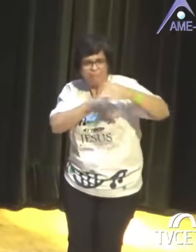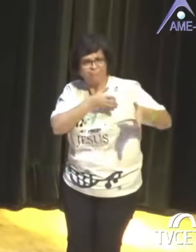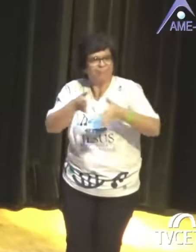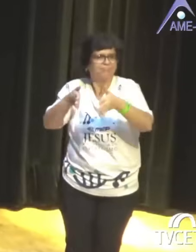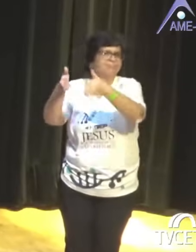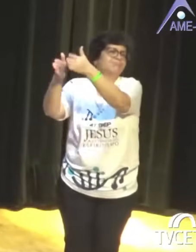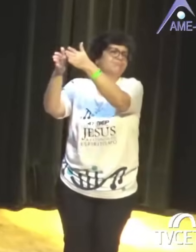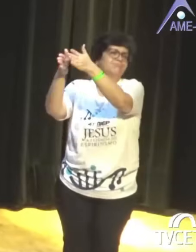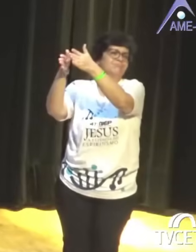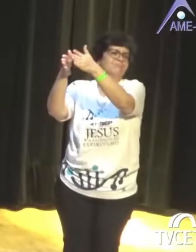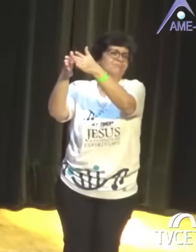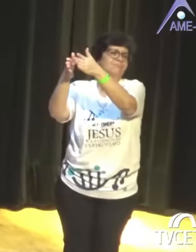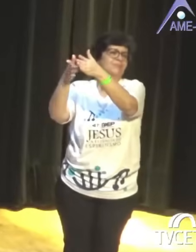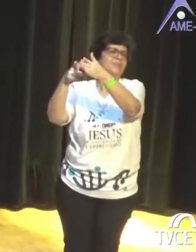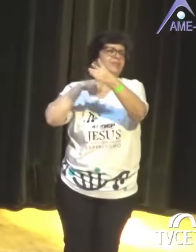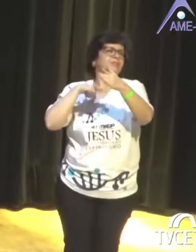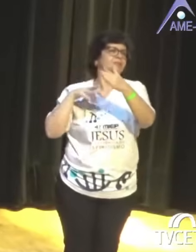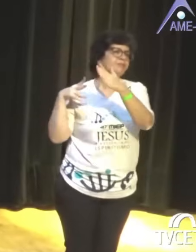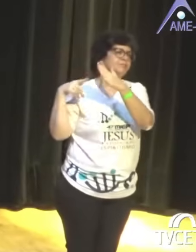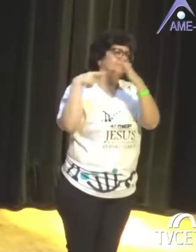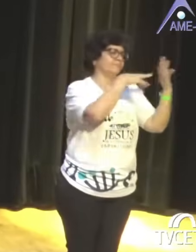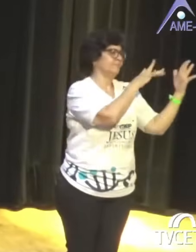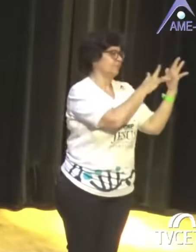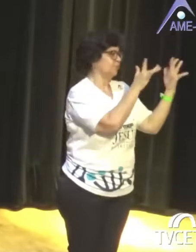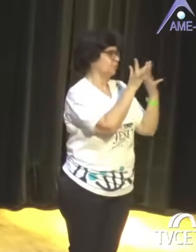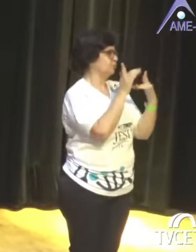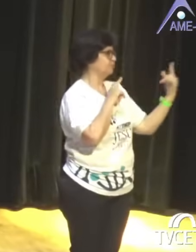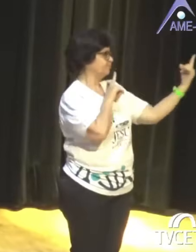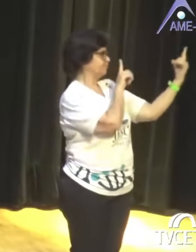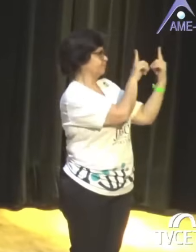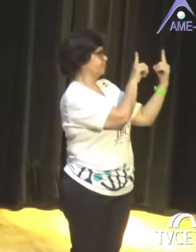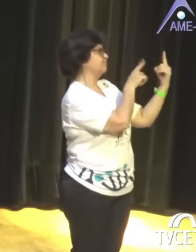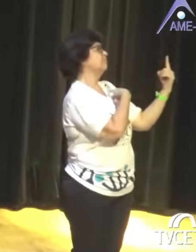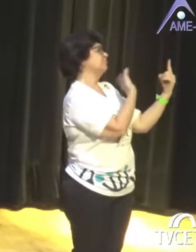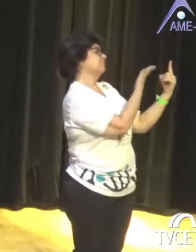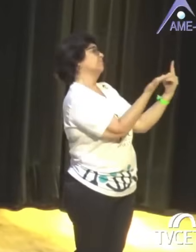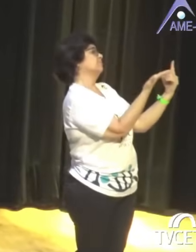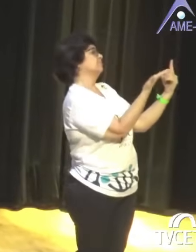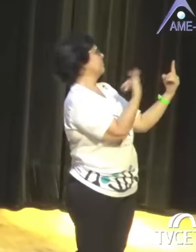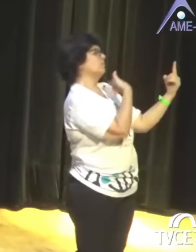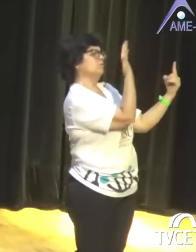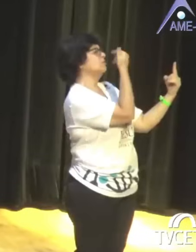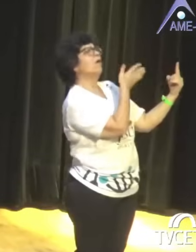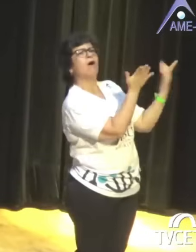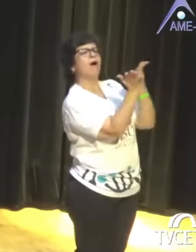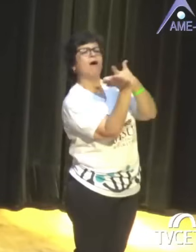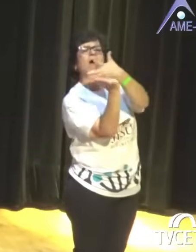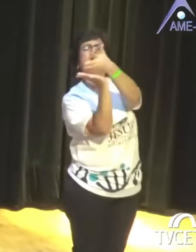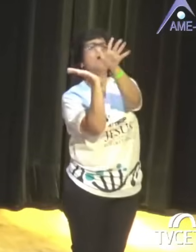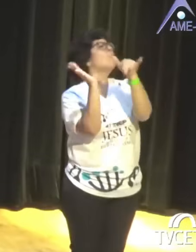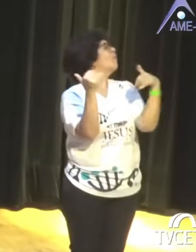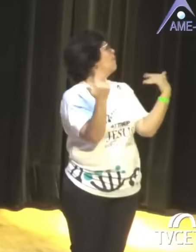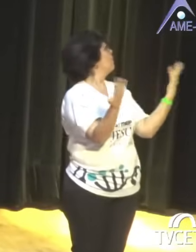orientar Então você se dirige a ele fala senhor eu não sei